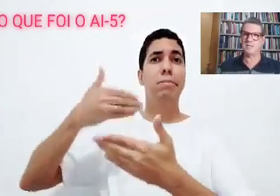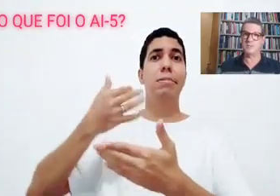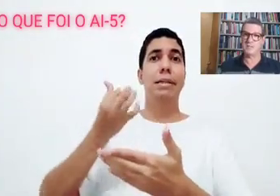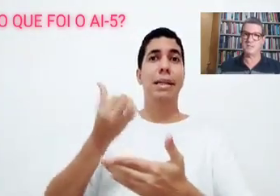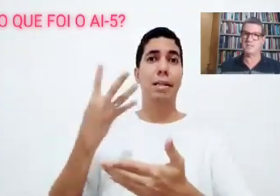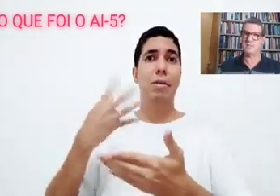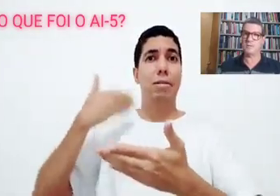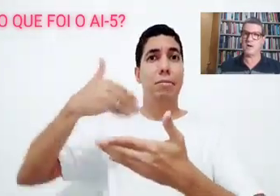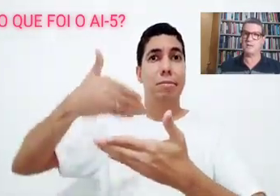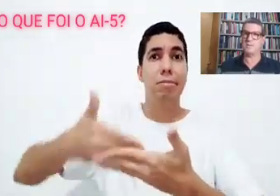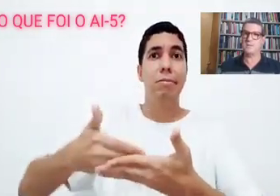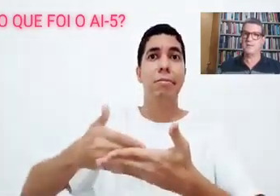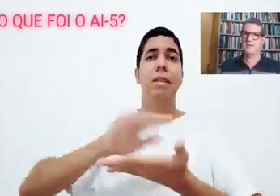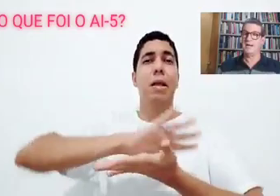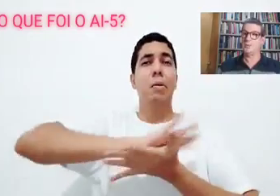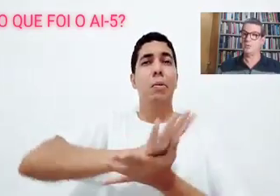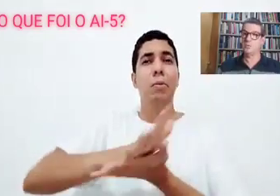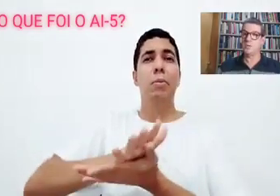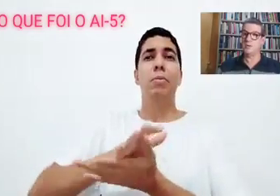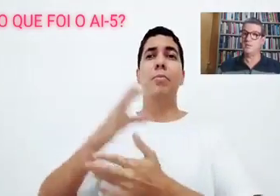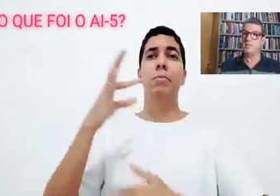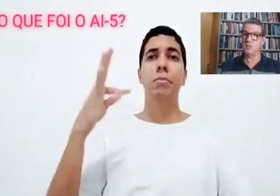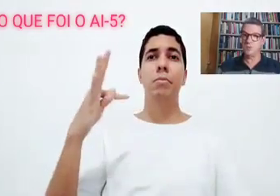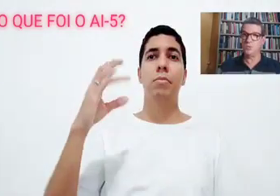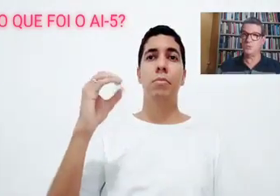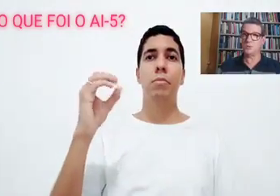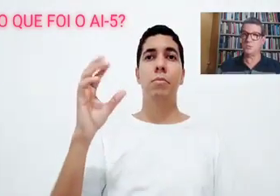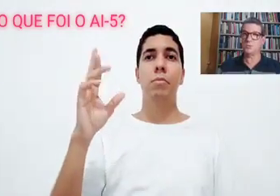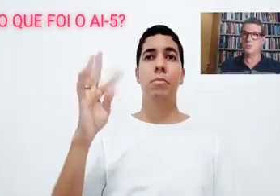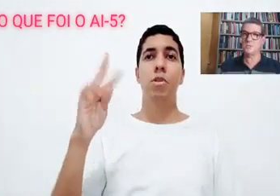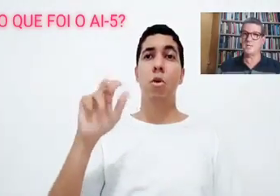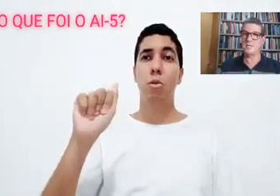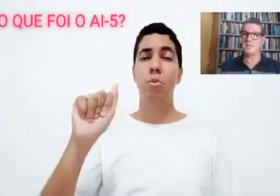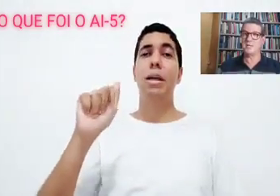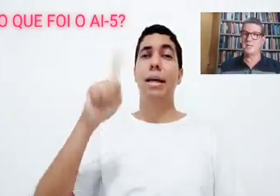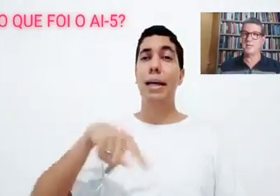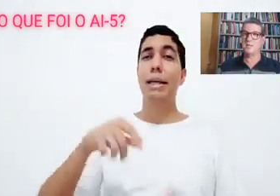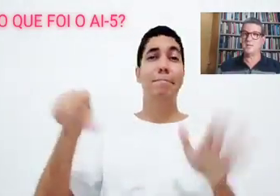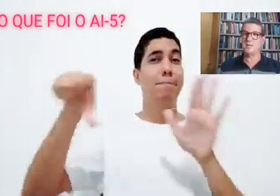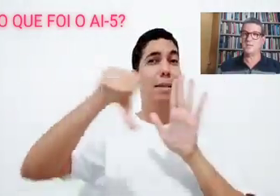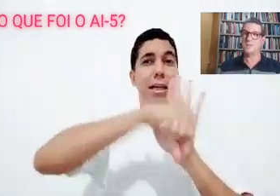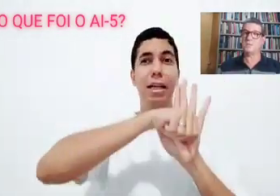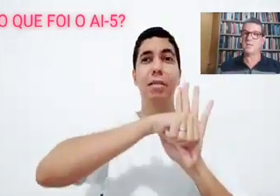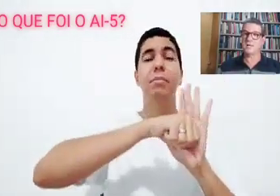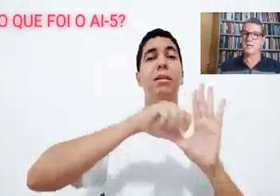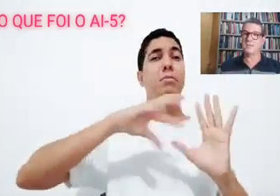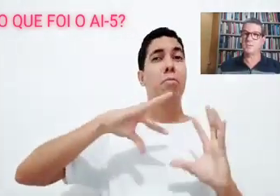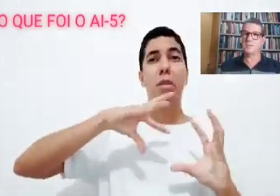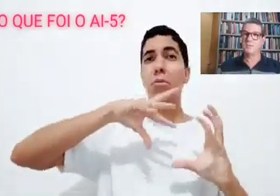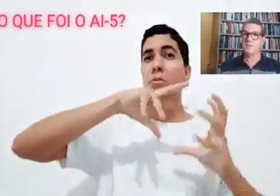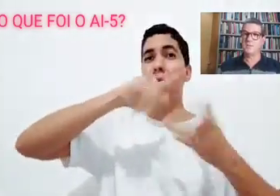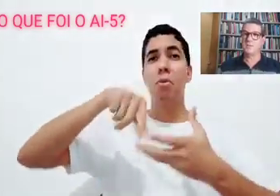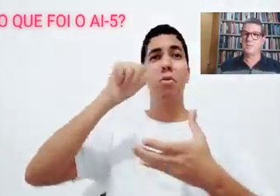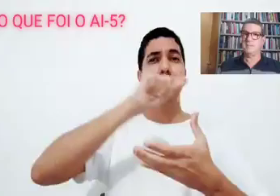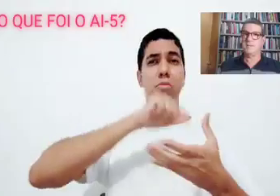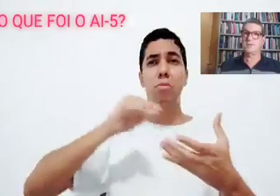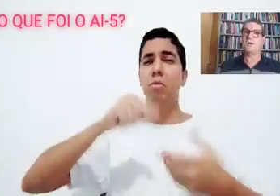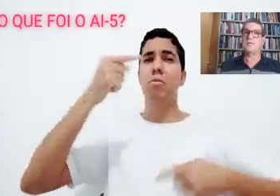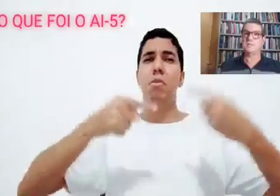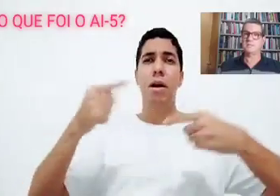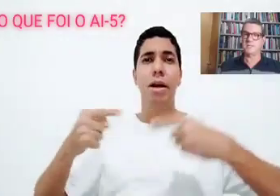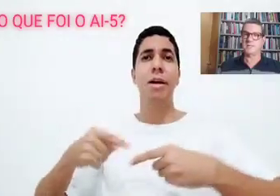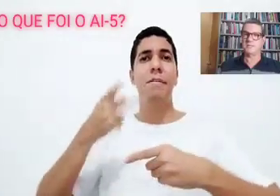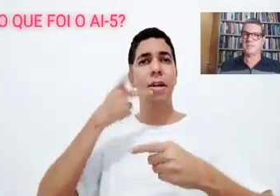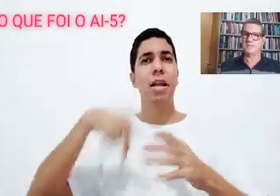exercida no Brasil desde 64. A tortura é um crime hediondo, a tortura é um crime considerado